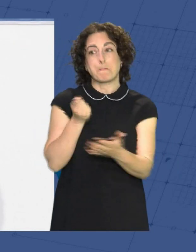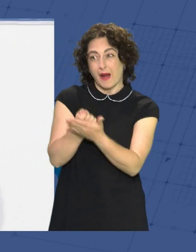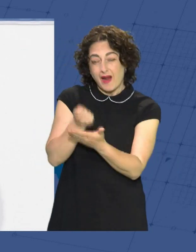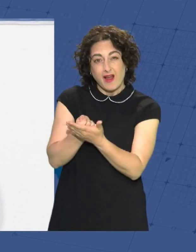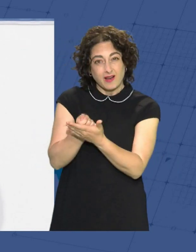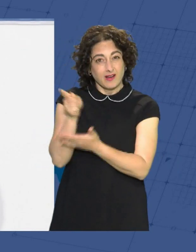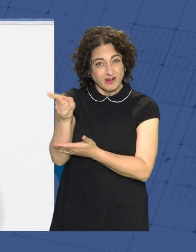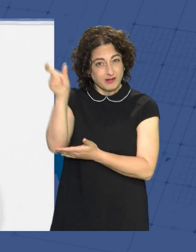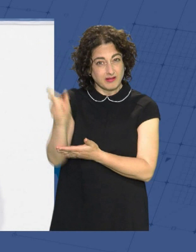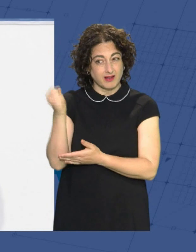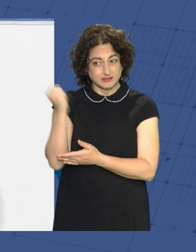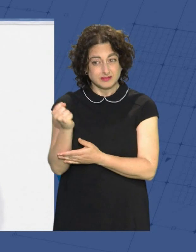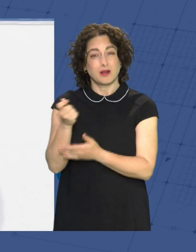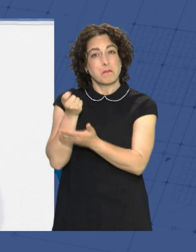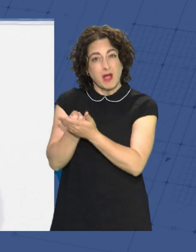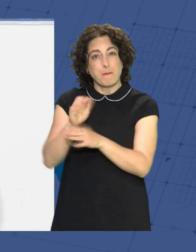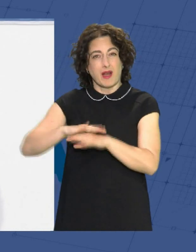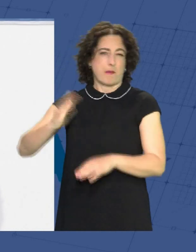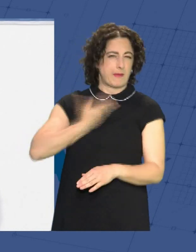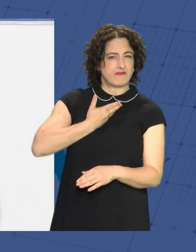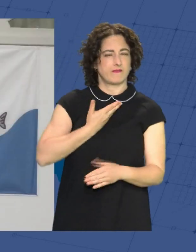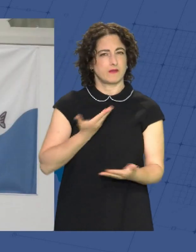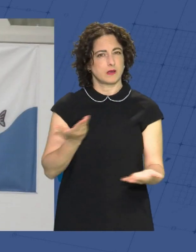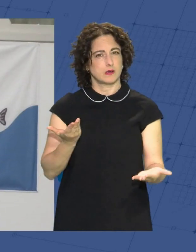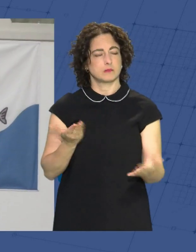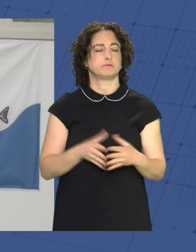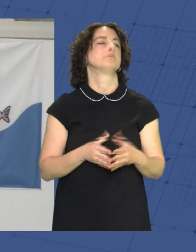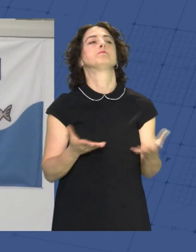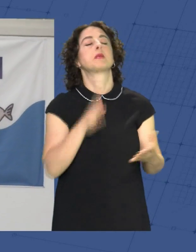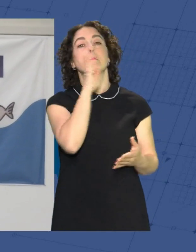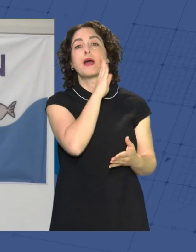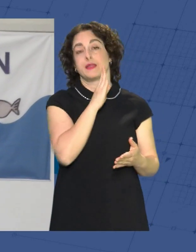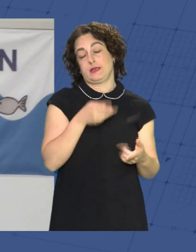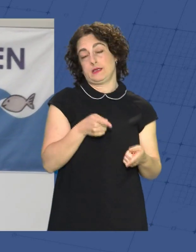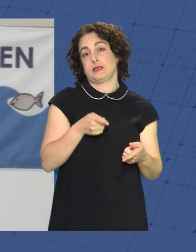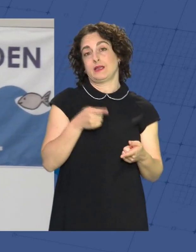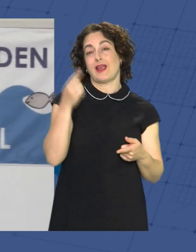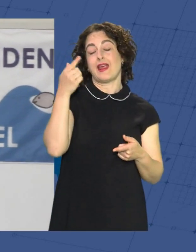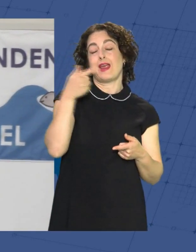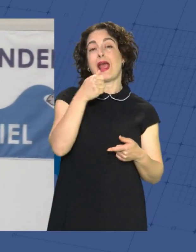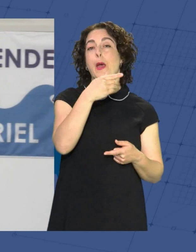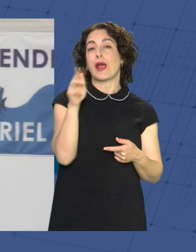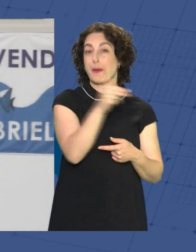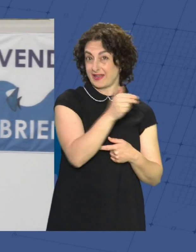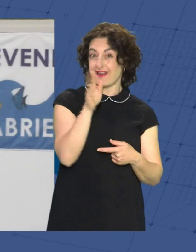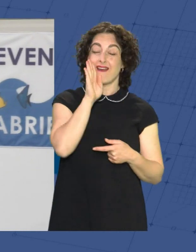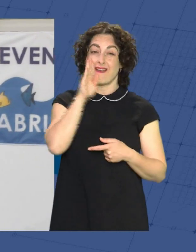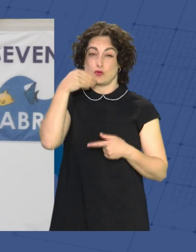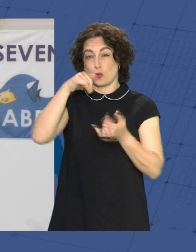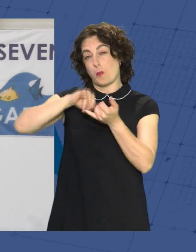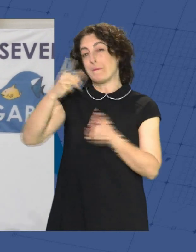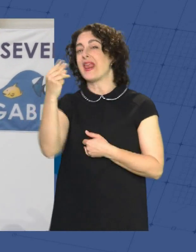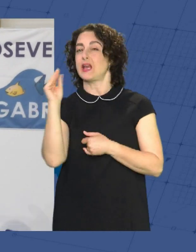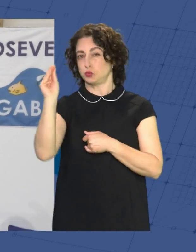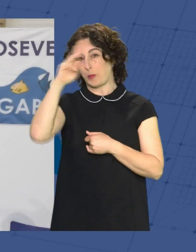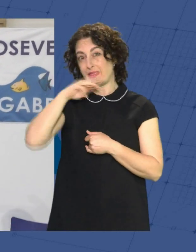Pagarla para que nos veje. La madre del niño Gabriel, que falleció a manos de la que era entonces la pareja de su padre en febrero